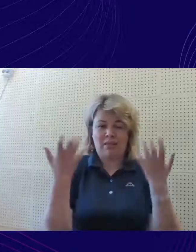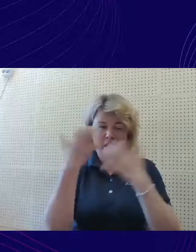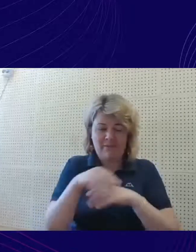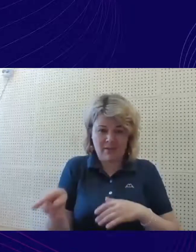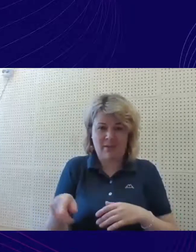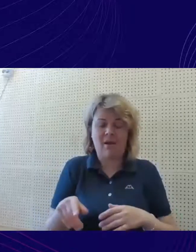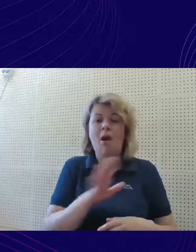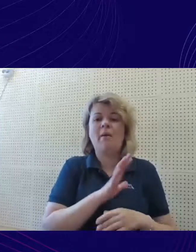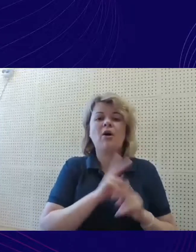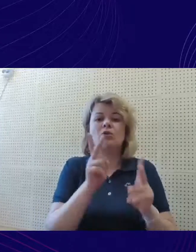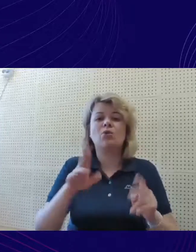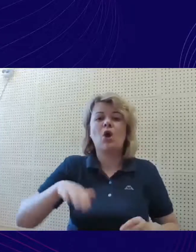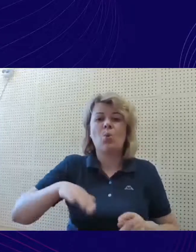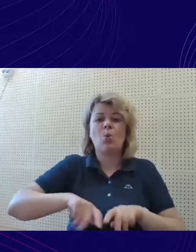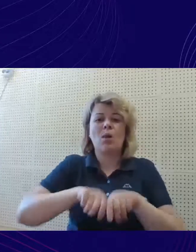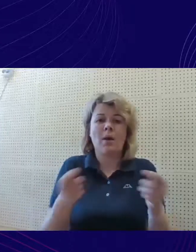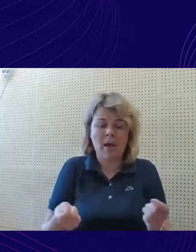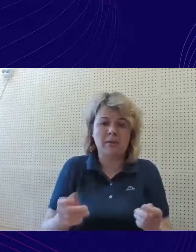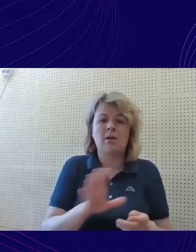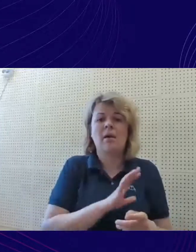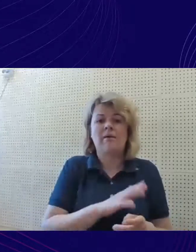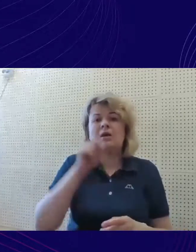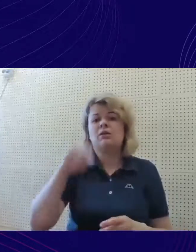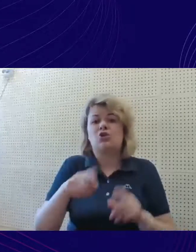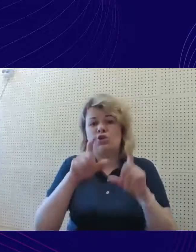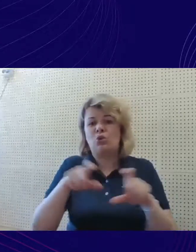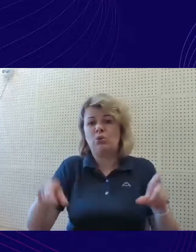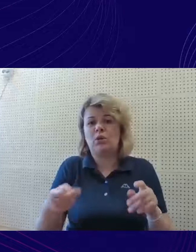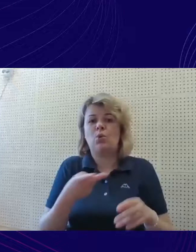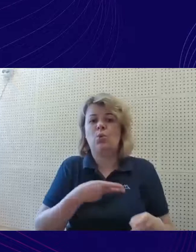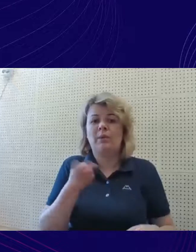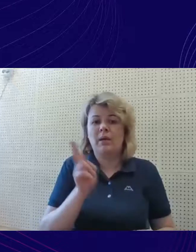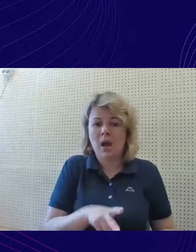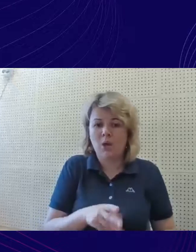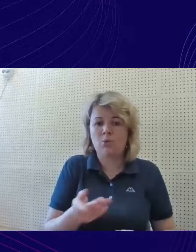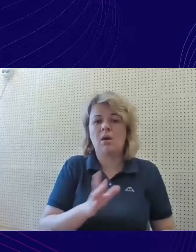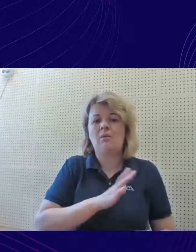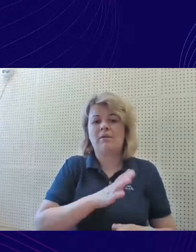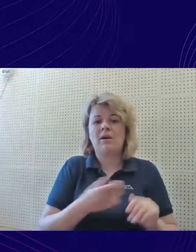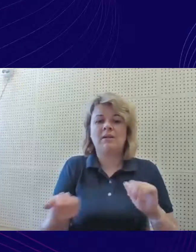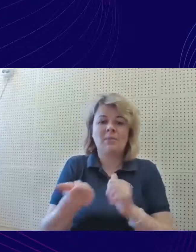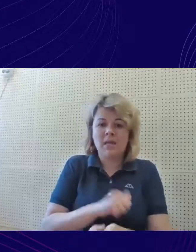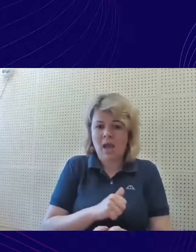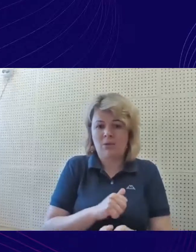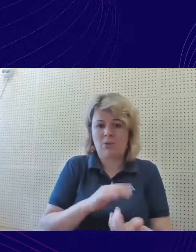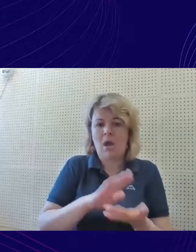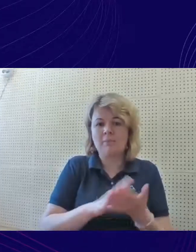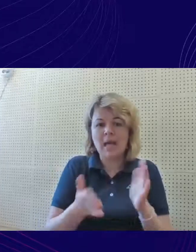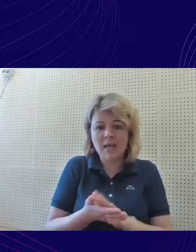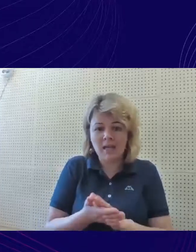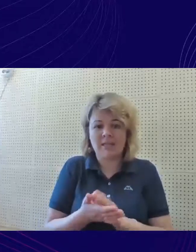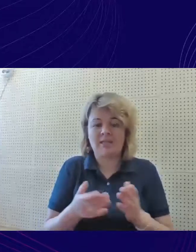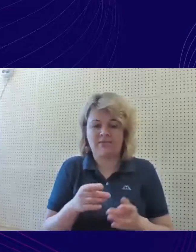такое бывает, да, бывает и умирают люди, бывает, меняется резко обстоятельства,